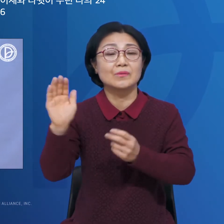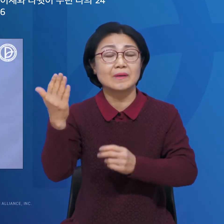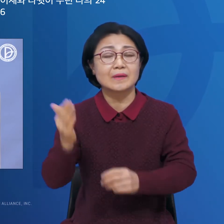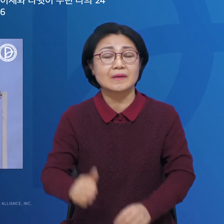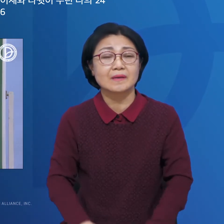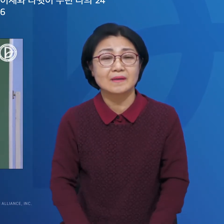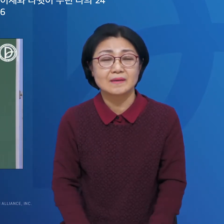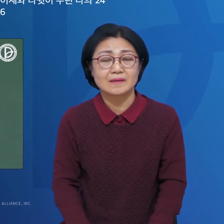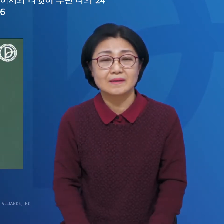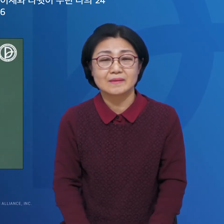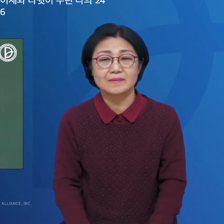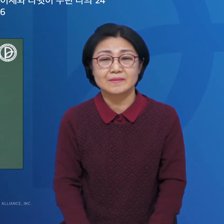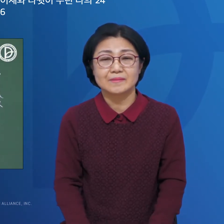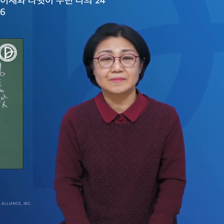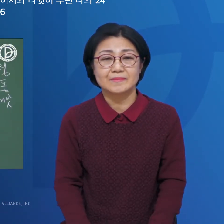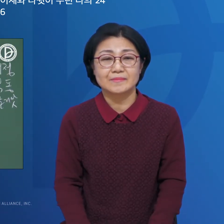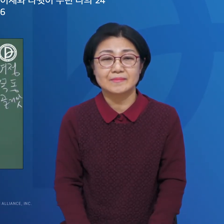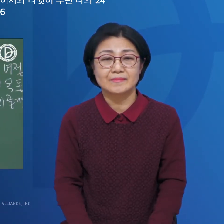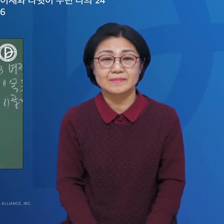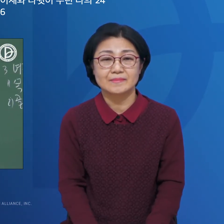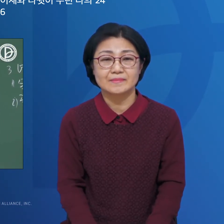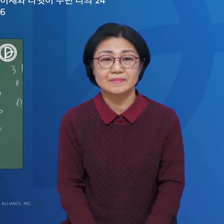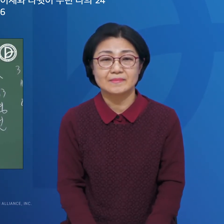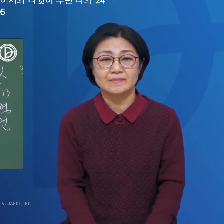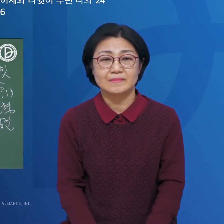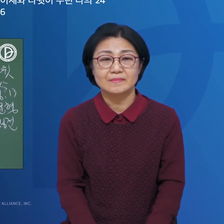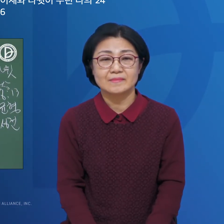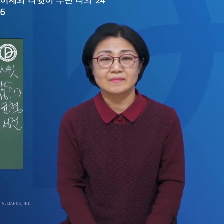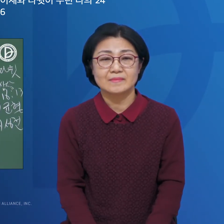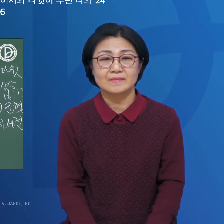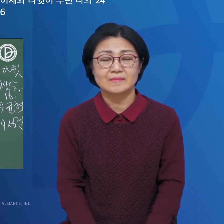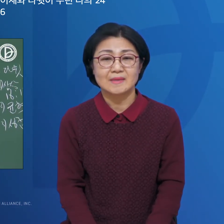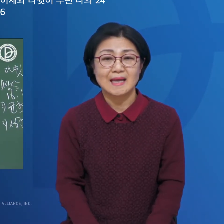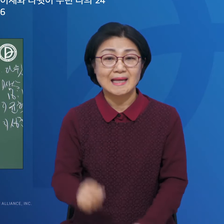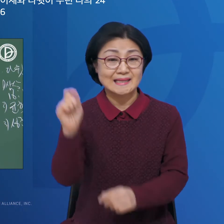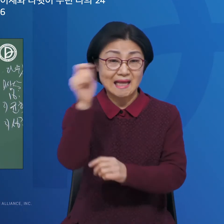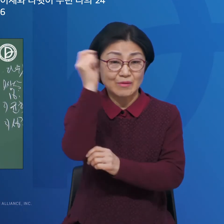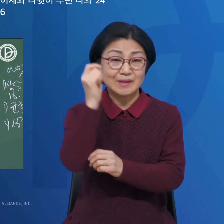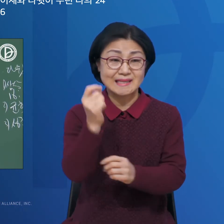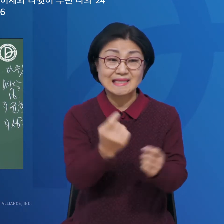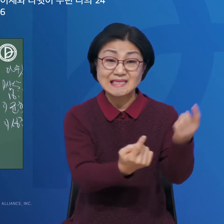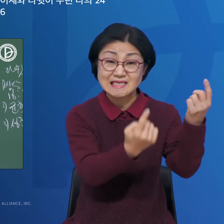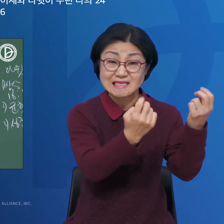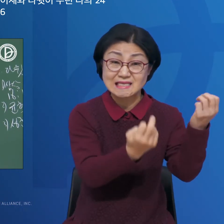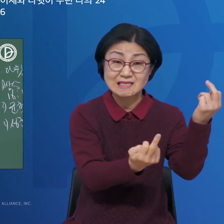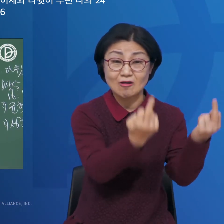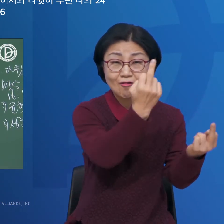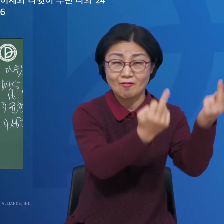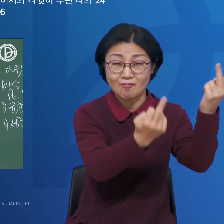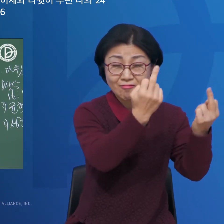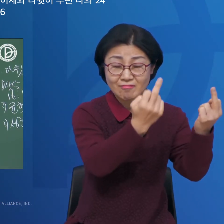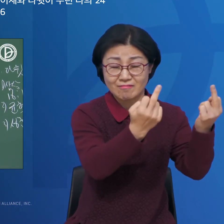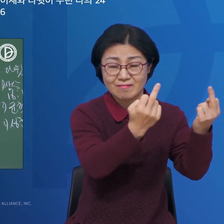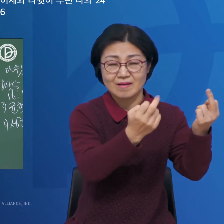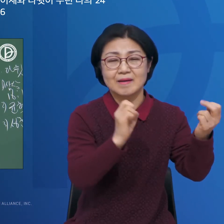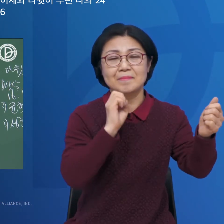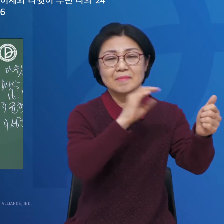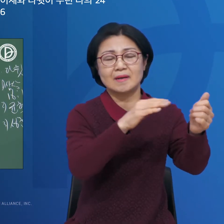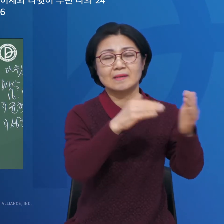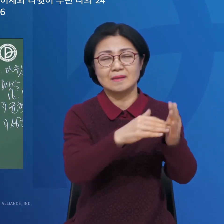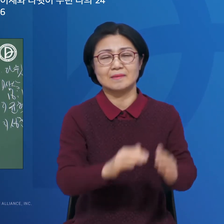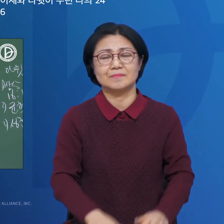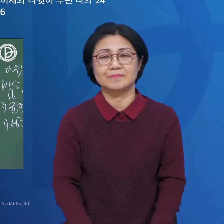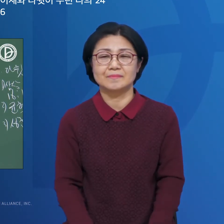골리앗 이길 때요. What happened when he overcame Goliath? 형님들에게 말했습니다. He told his brothers, 골리앗과 제가 싸우겠습니다. I will fight against Goliath.